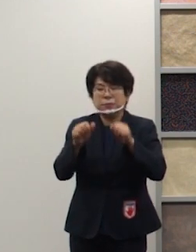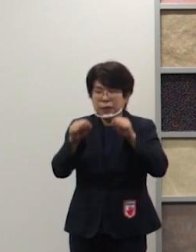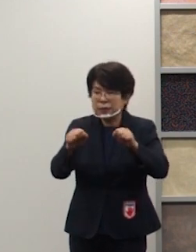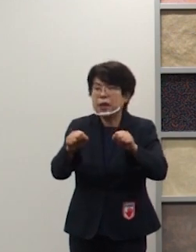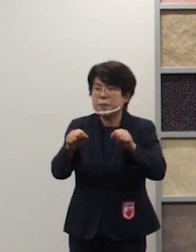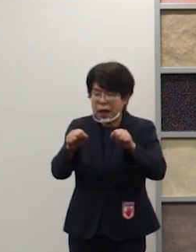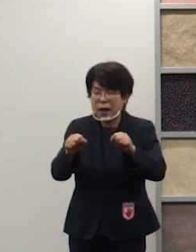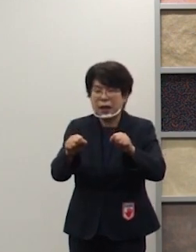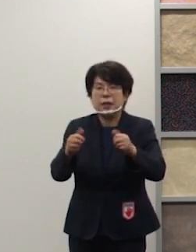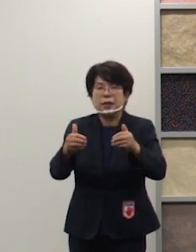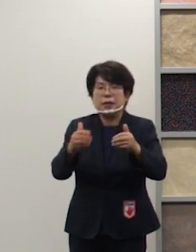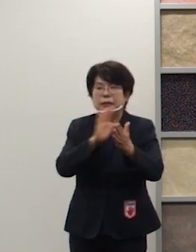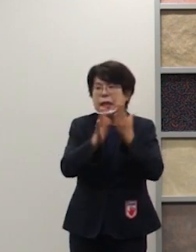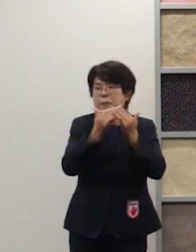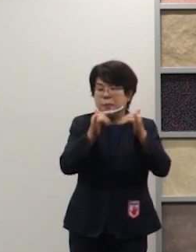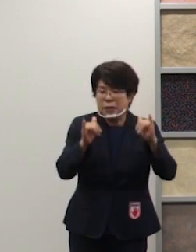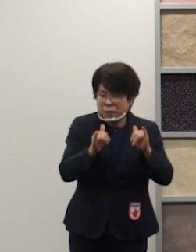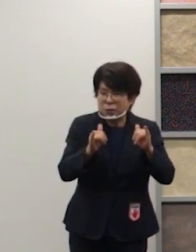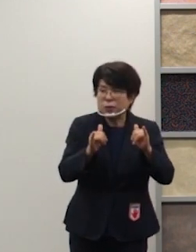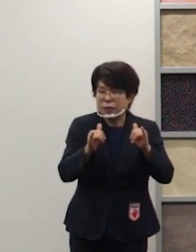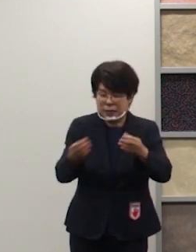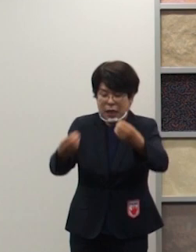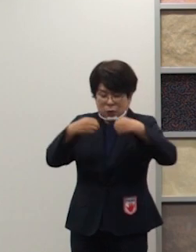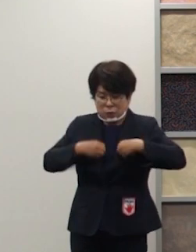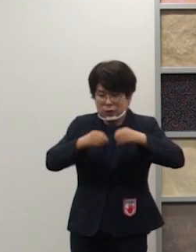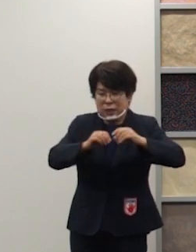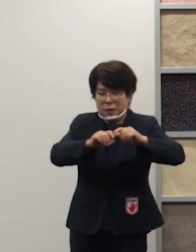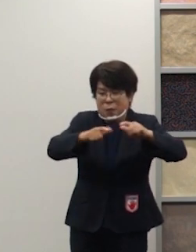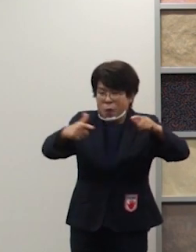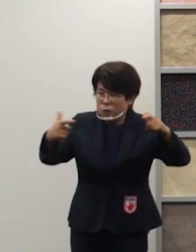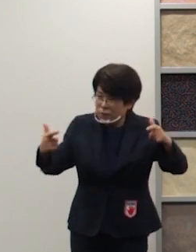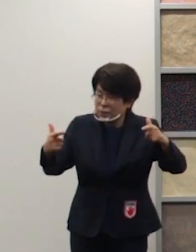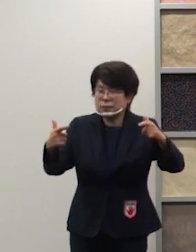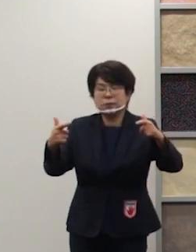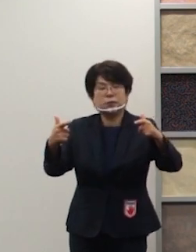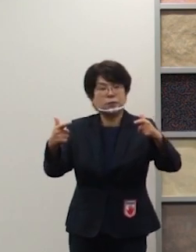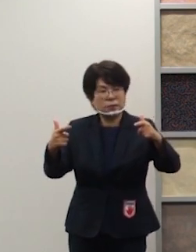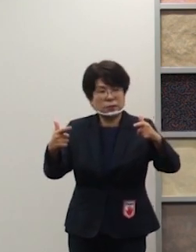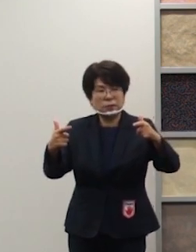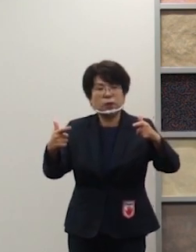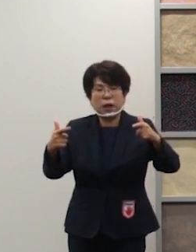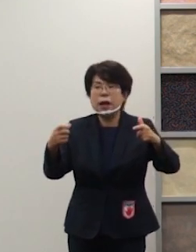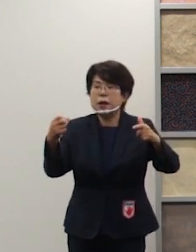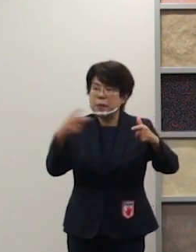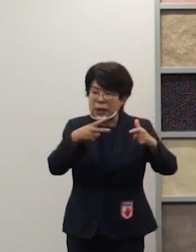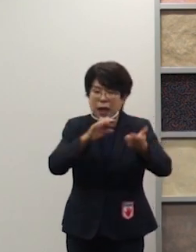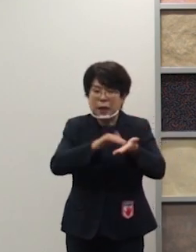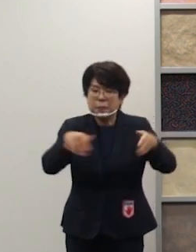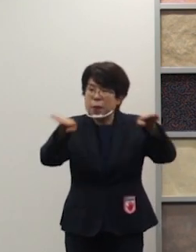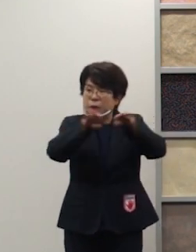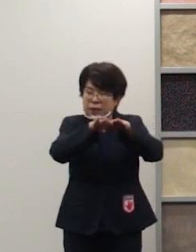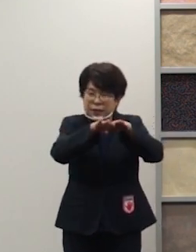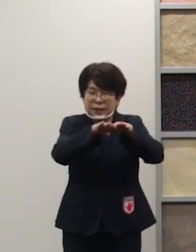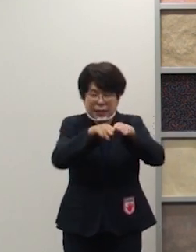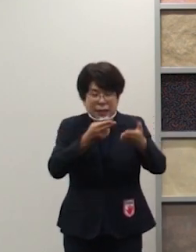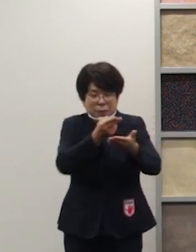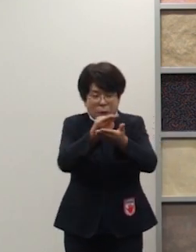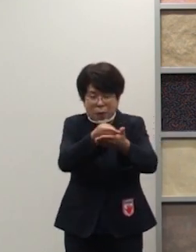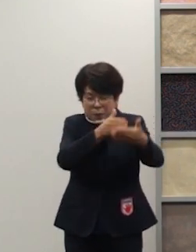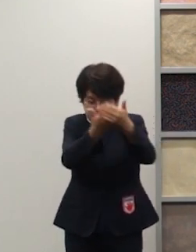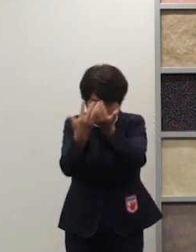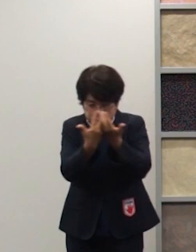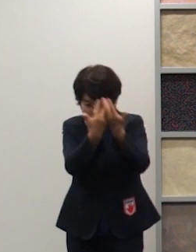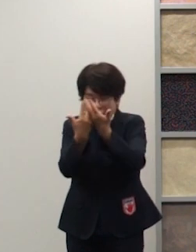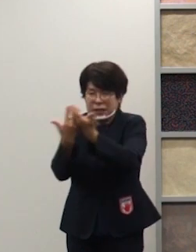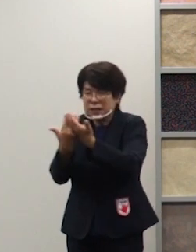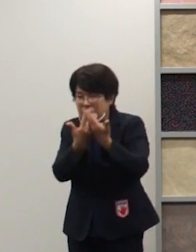要は市中感染が繰り返されてその爆発的な感染、要はその医療崩壊と手前というような状況にならないん